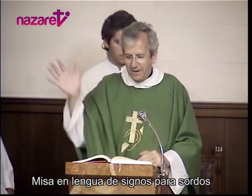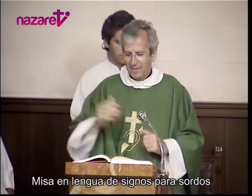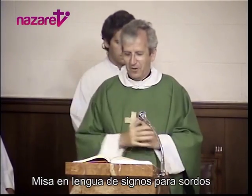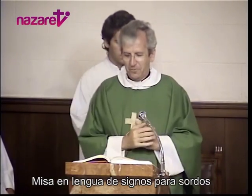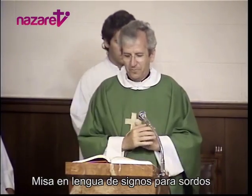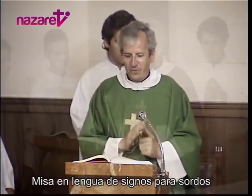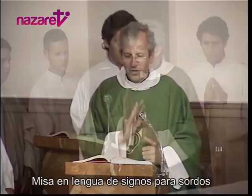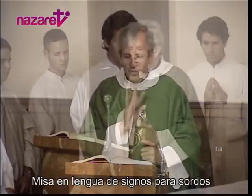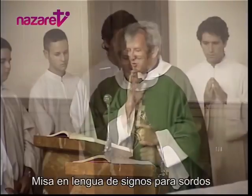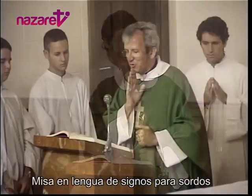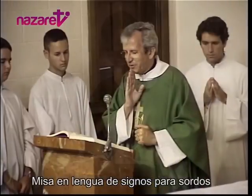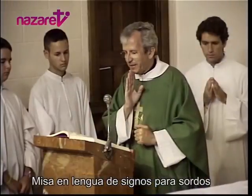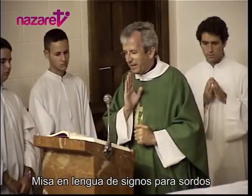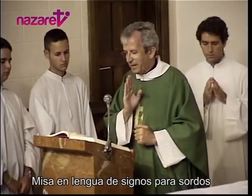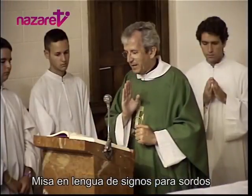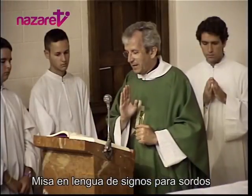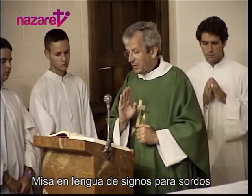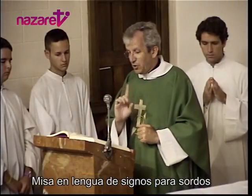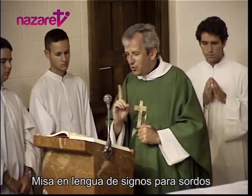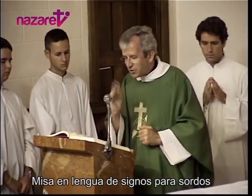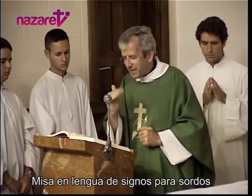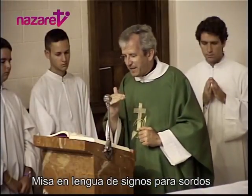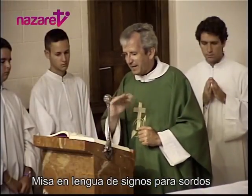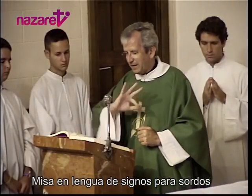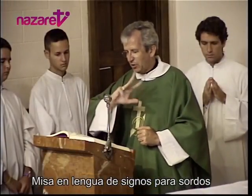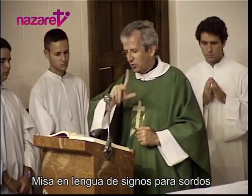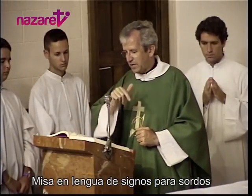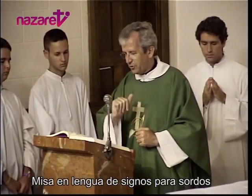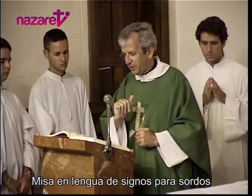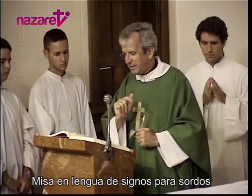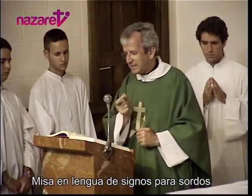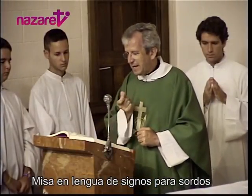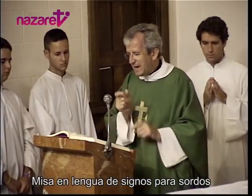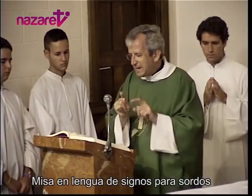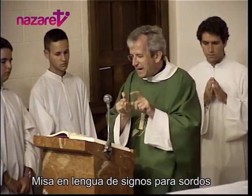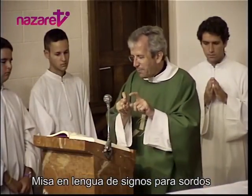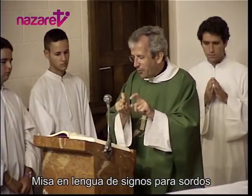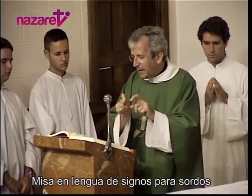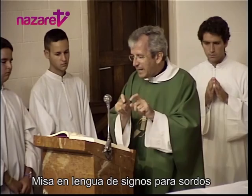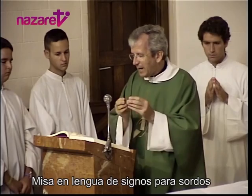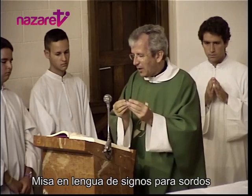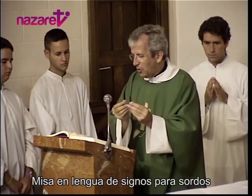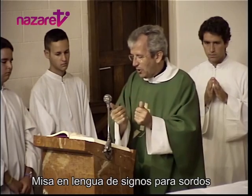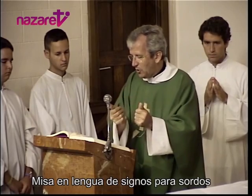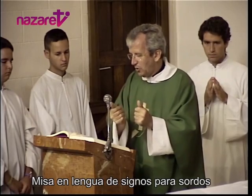cielo, donde no se acercan los ladrones ni la polilla lo